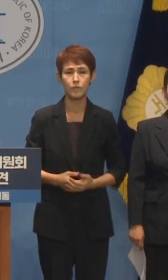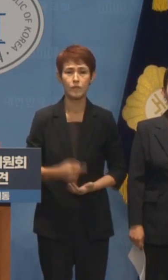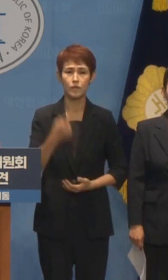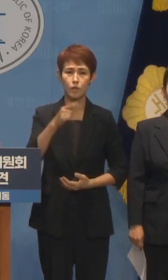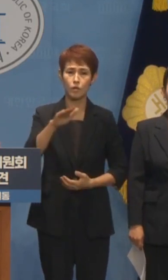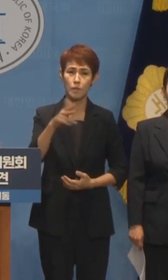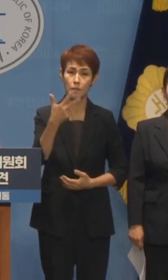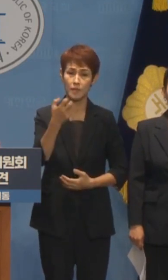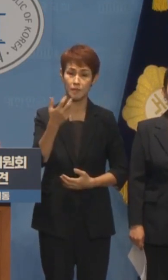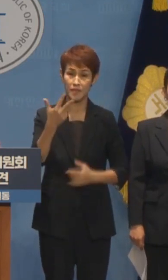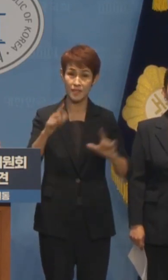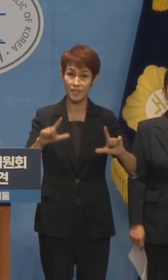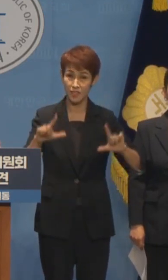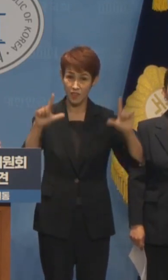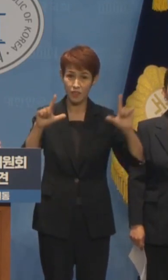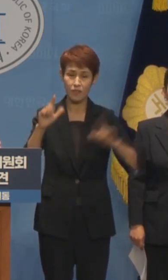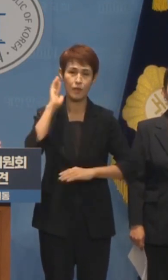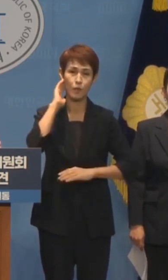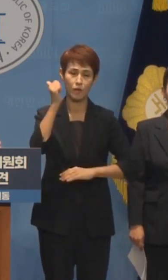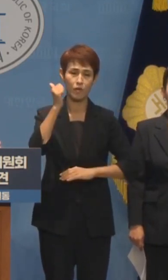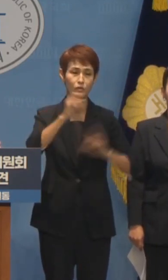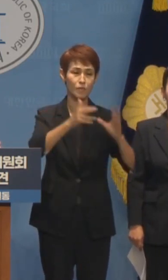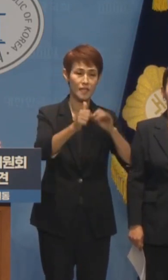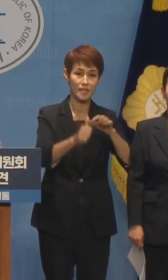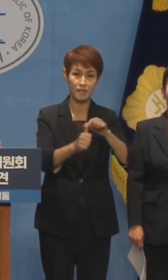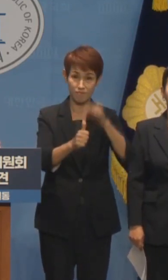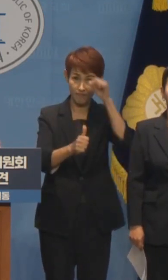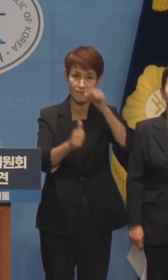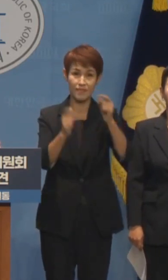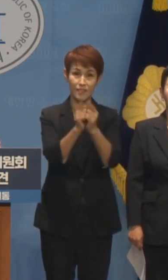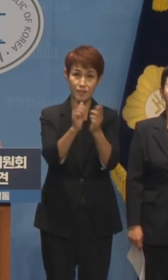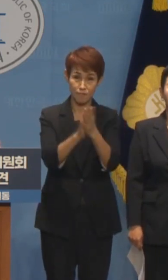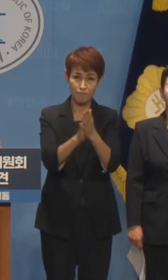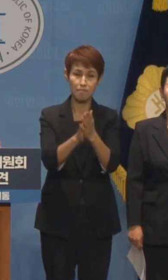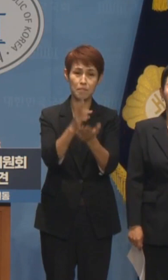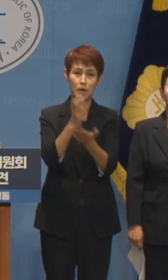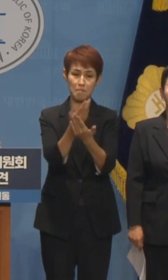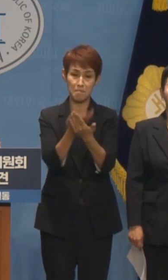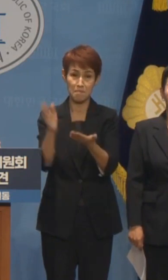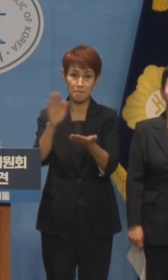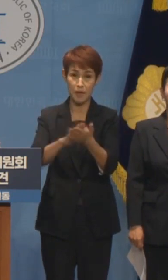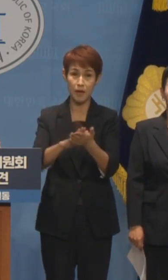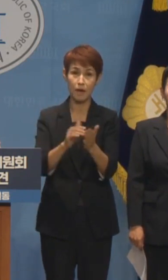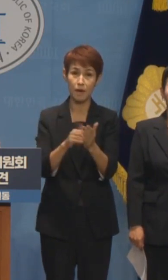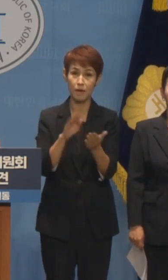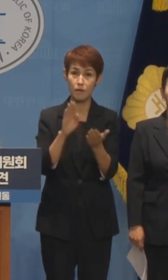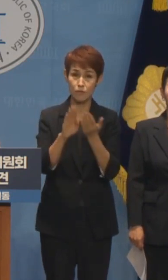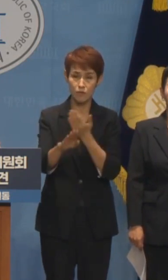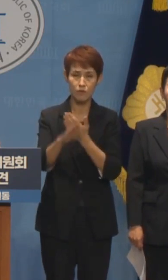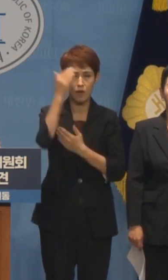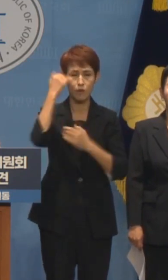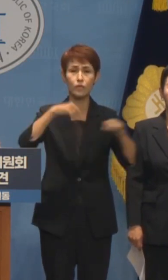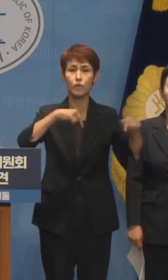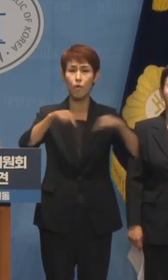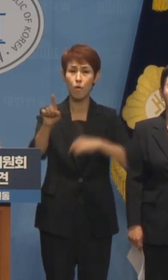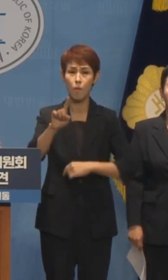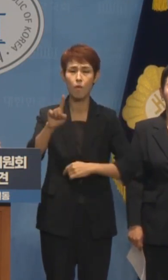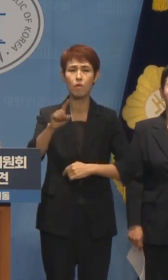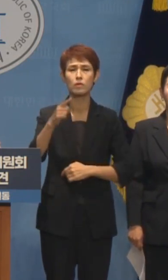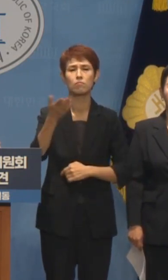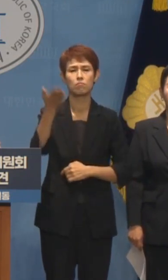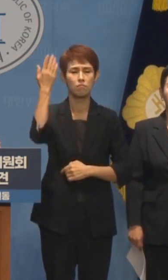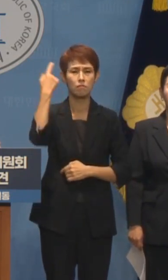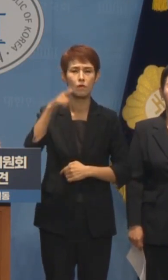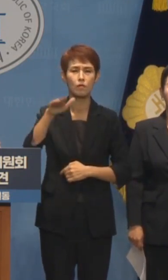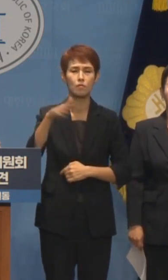1987년 대통령 직선제로 헌법이 개정된 일에 우리나라 정치인 정치는 87년 체제에